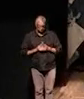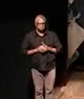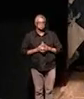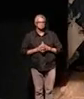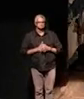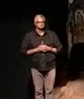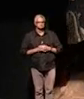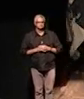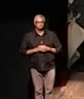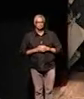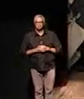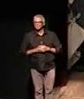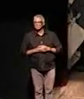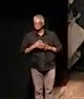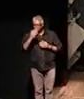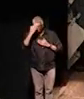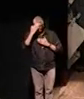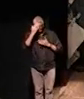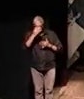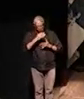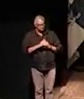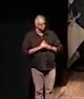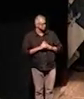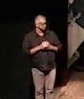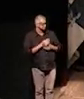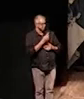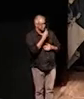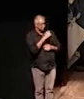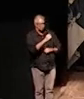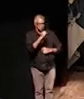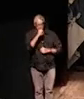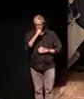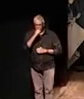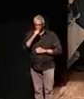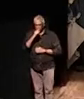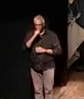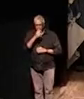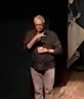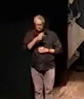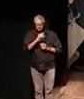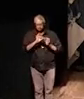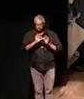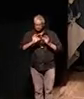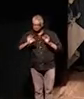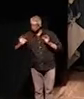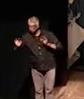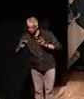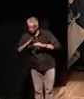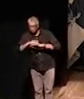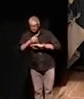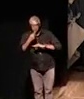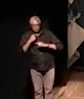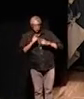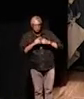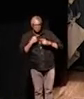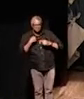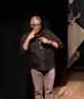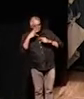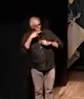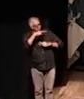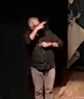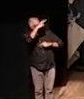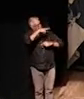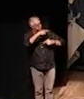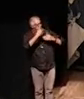Obrigada Alô eu ia ficar ali mas acho que é melhor para eu poder ir olhando apresentação e fico mais livre para